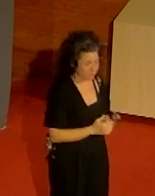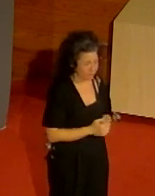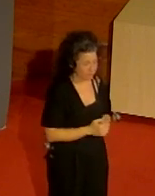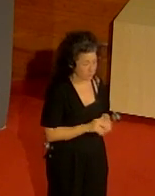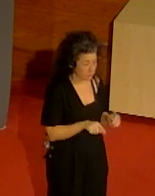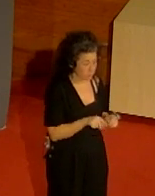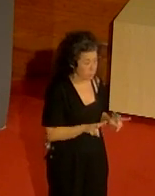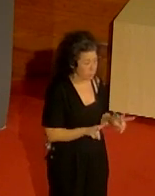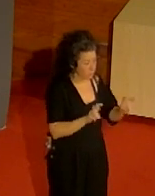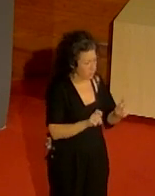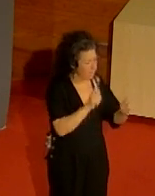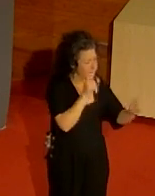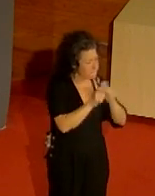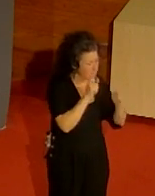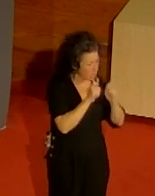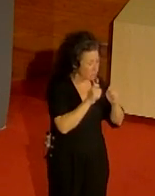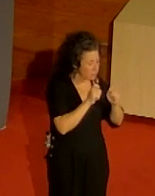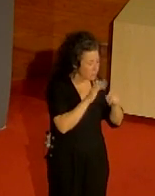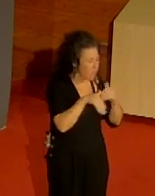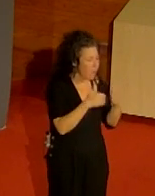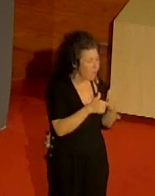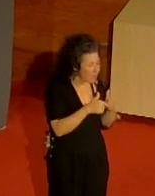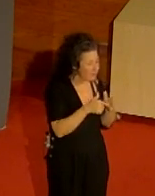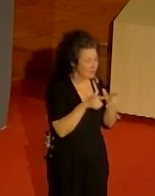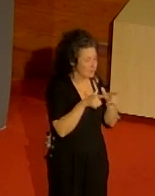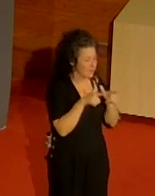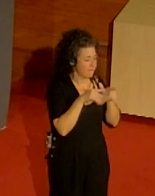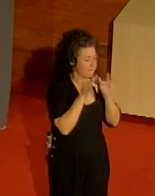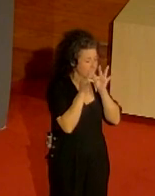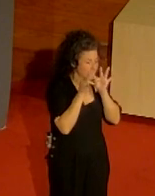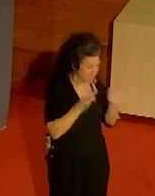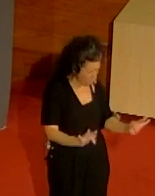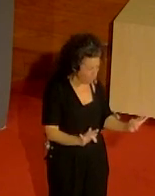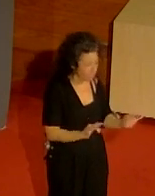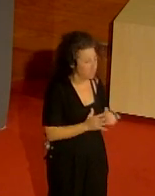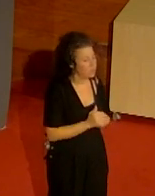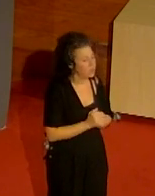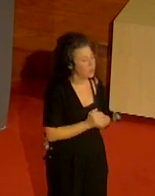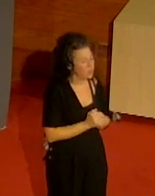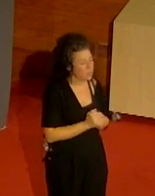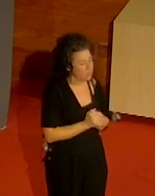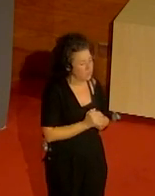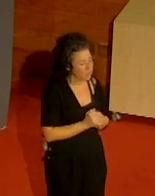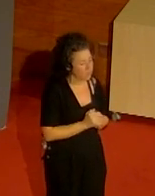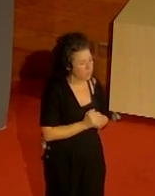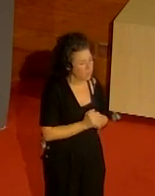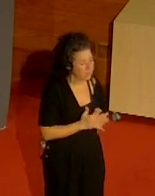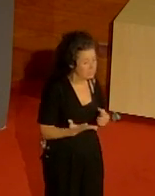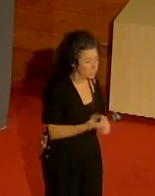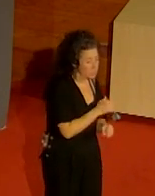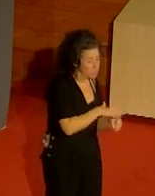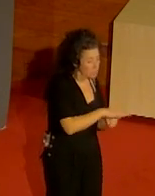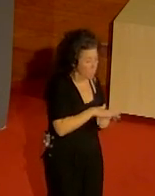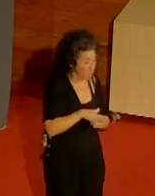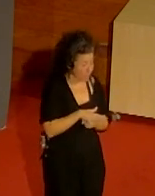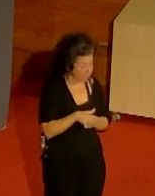asunto periodístico y casi, si queréis, filológico, pero es muy importante, lo estamos viendo, ¿no? En todos los ámbitos y en este en concreto,